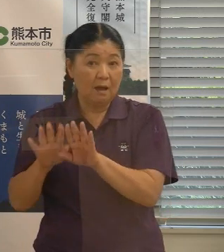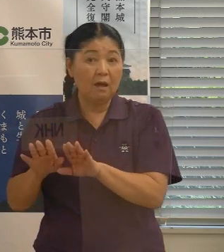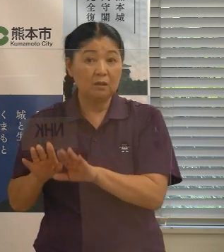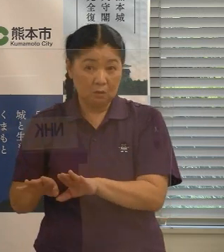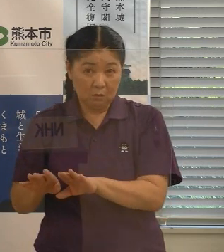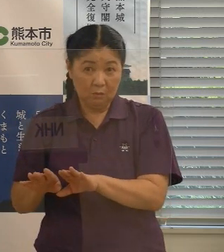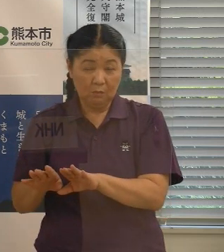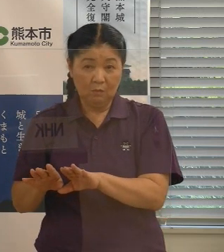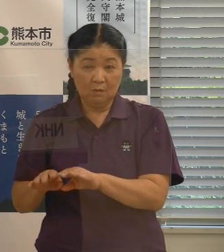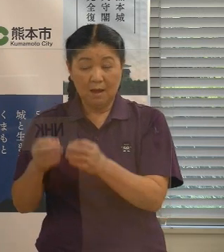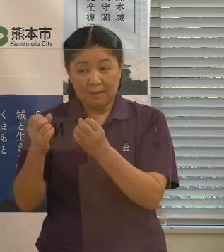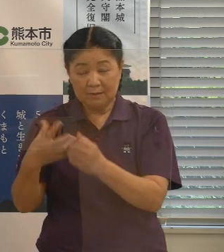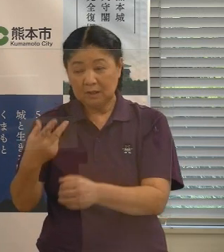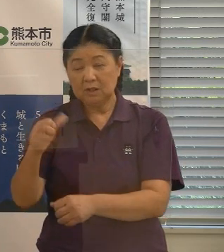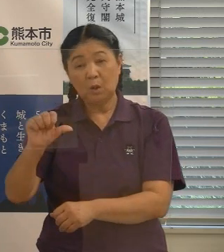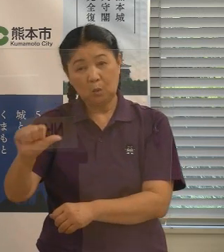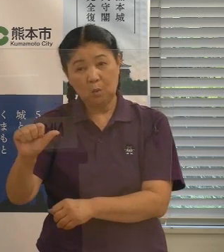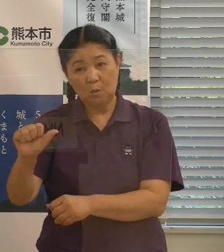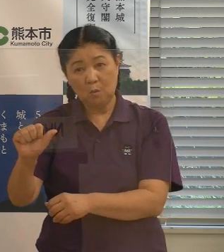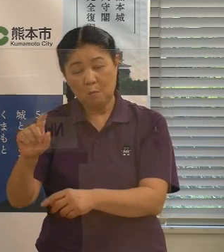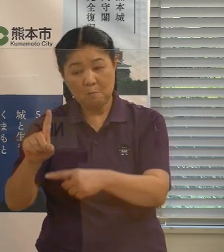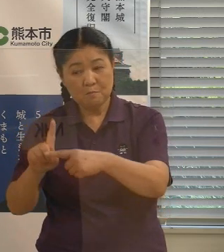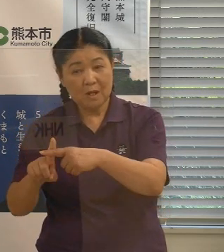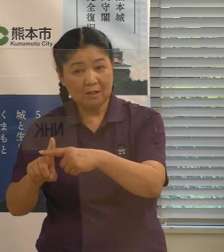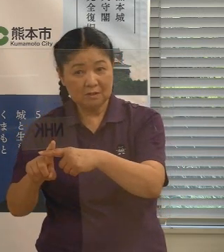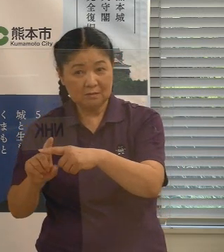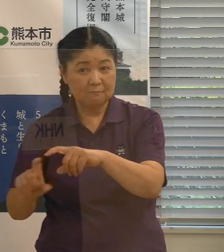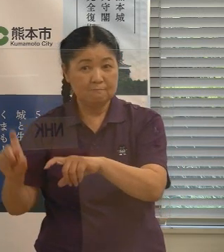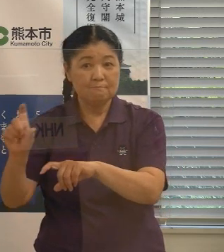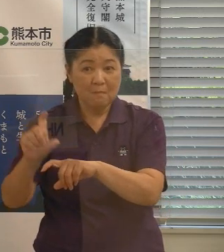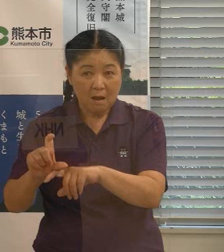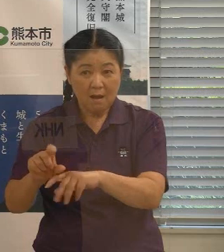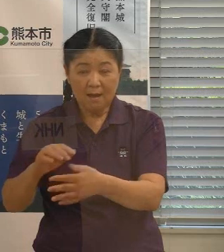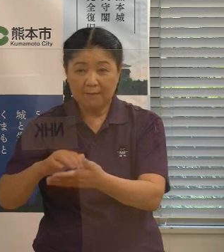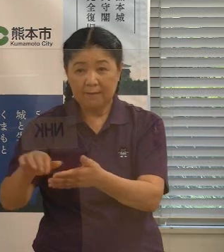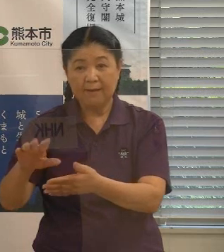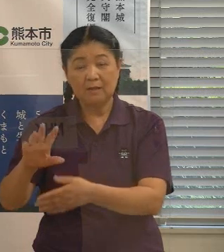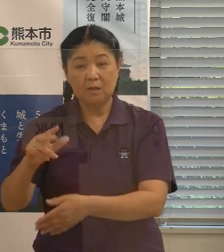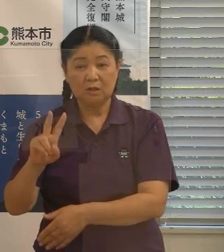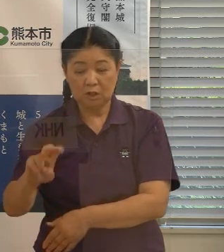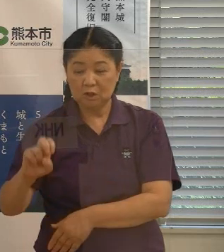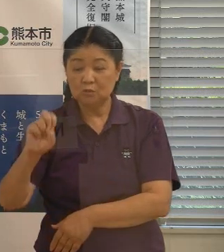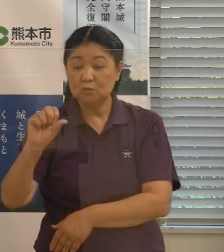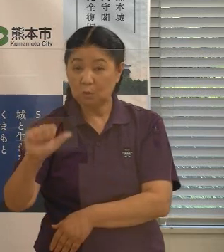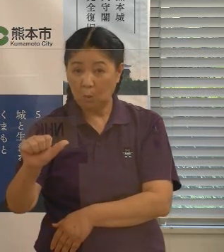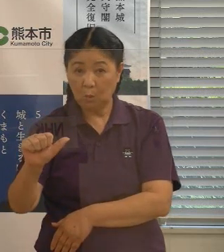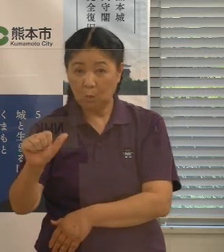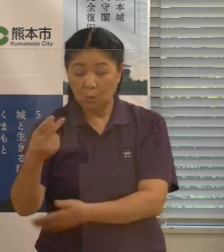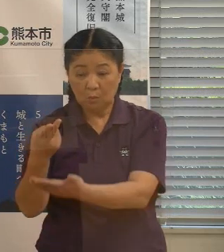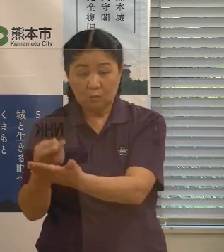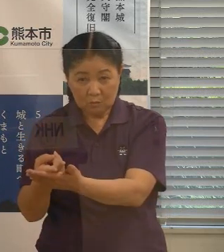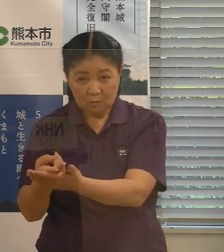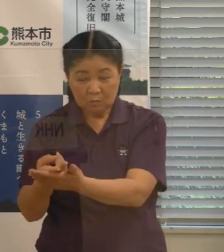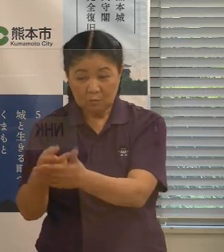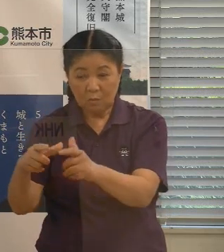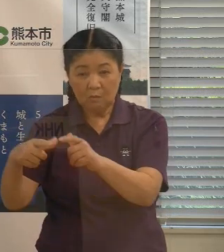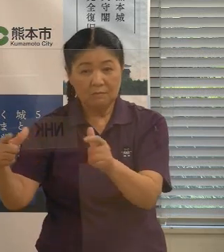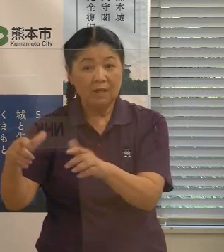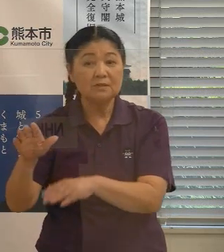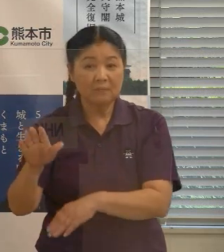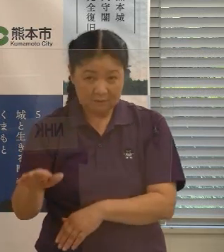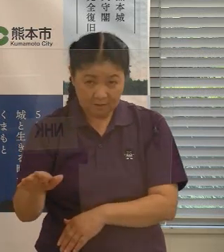日新たに5床を確保しまして、計25床というふうに拡充をいたしました